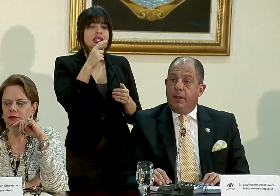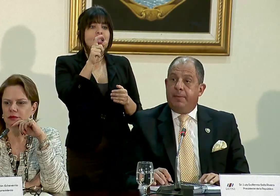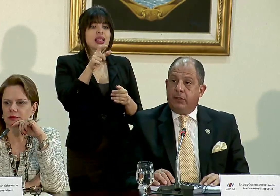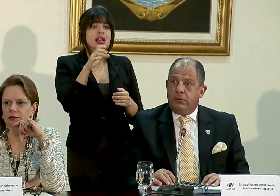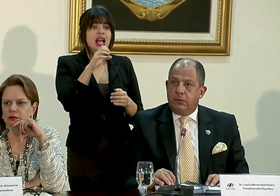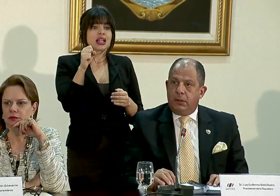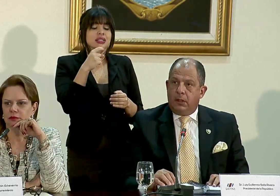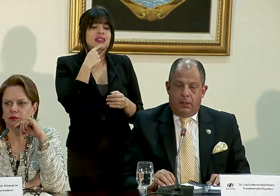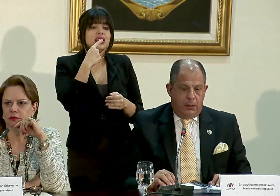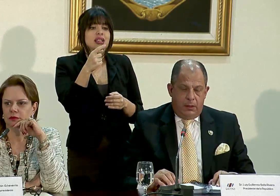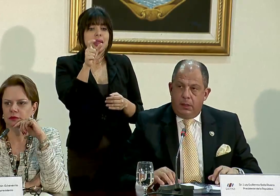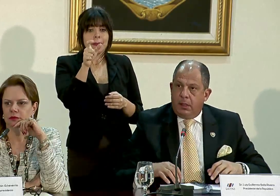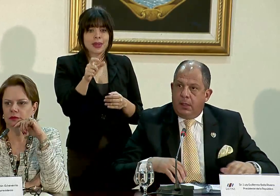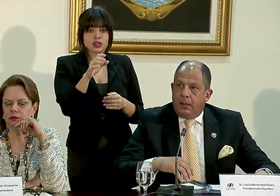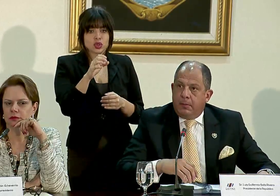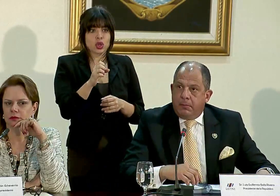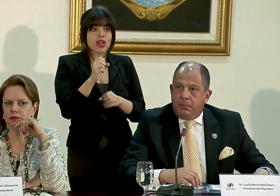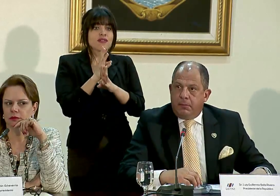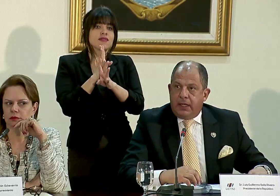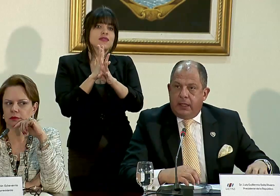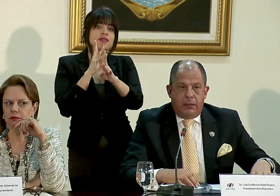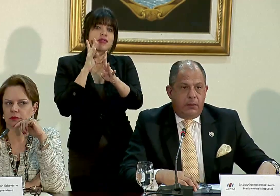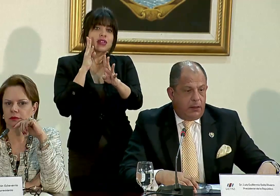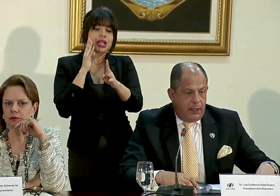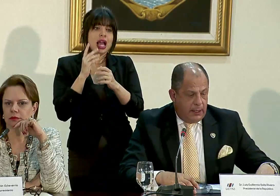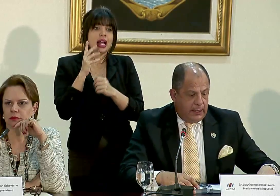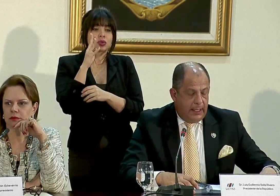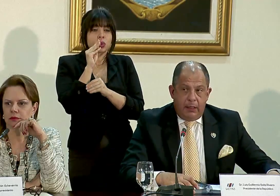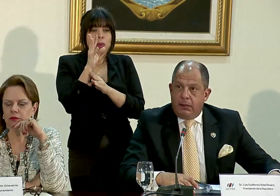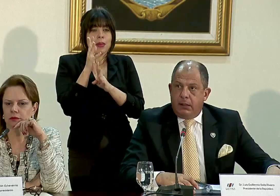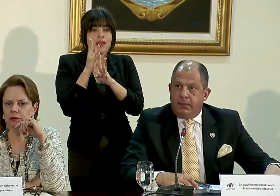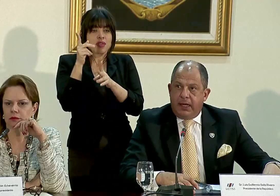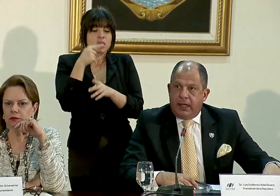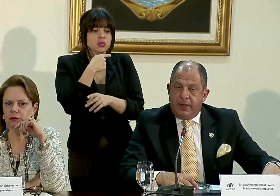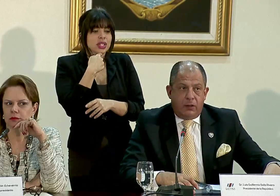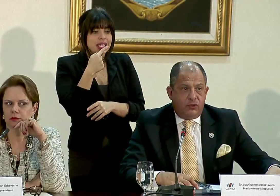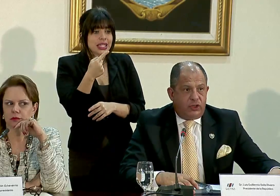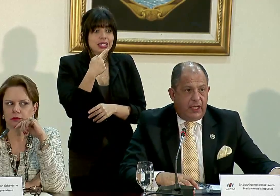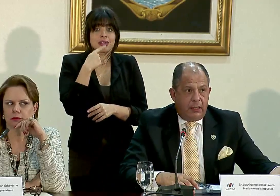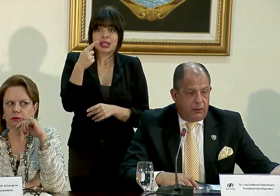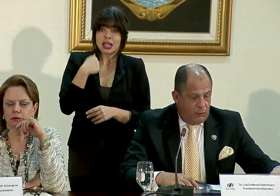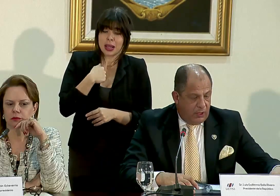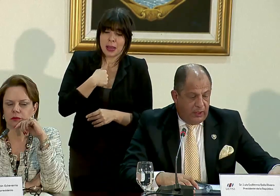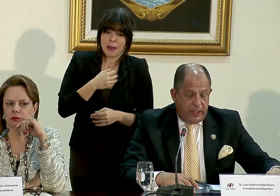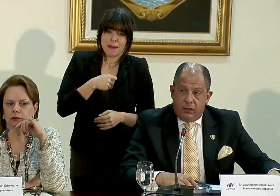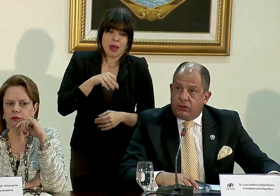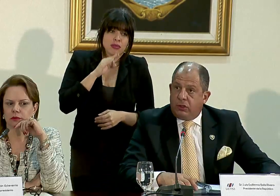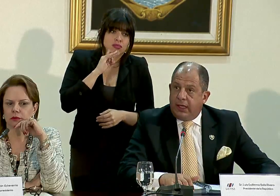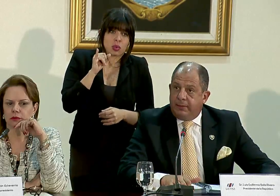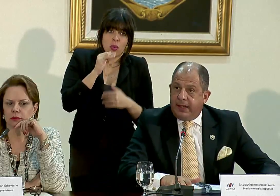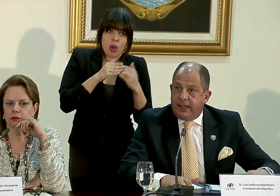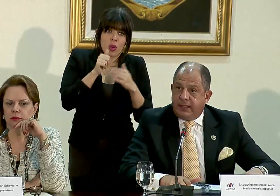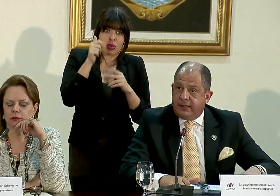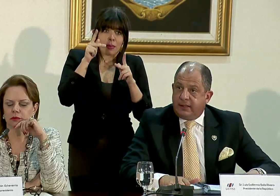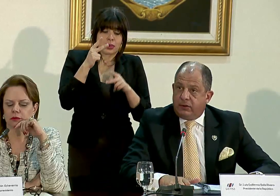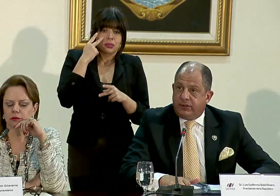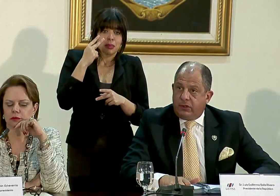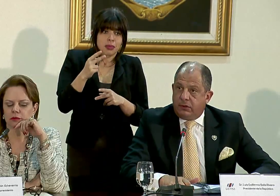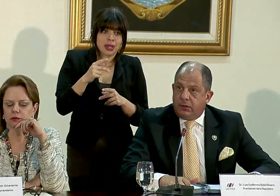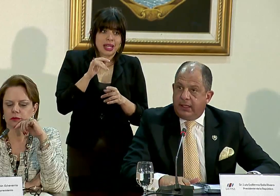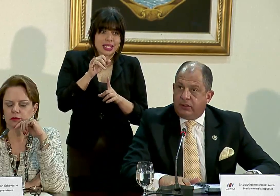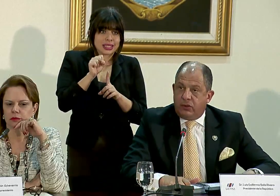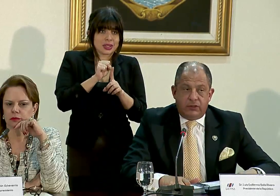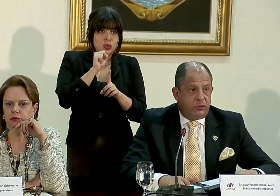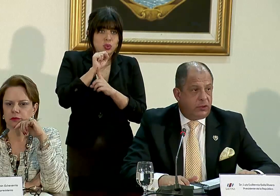¿qué le dice a esa persona que hace la fila que está a las 4 de la mañana en el BICE? mire que mi angustia como a cualquier otro el verles en esa